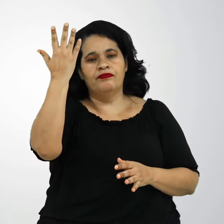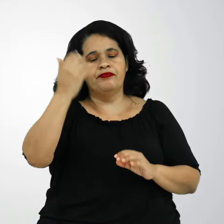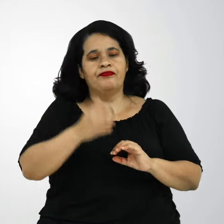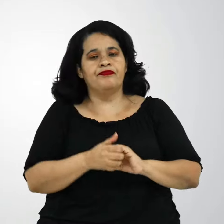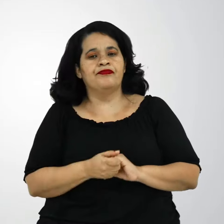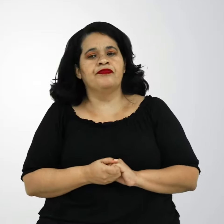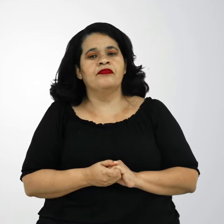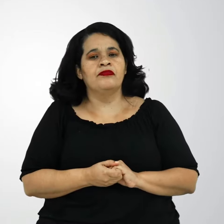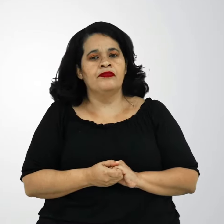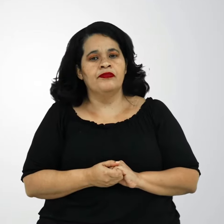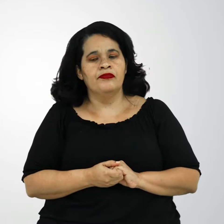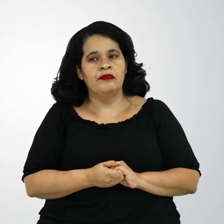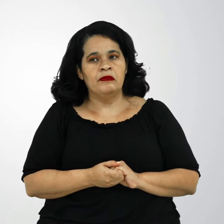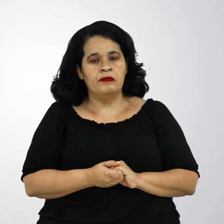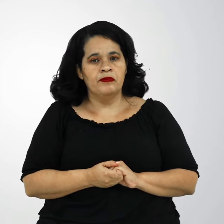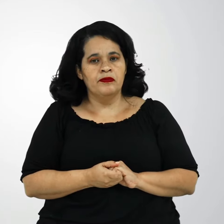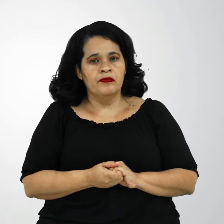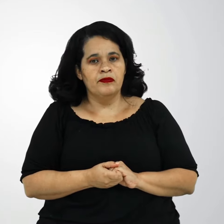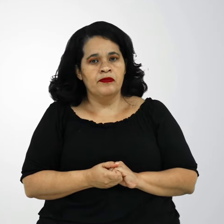Então,